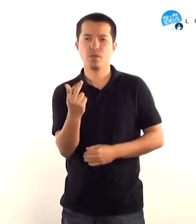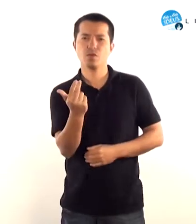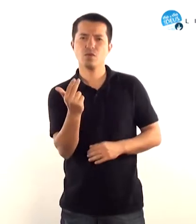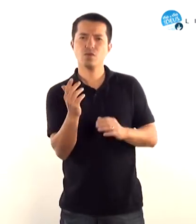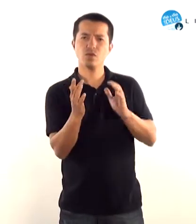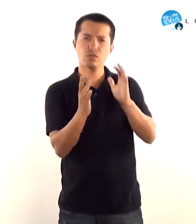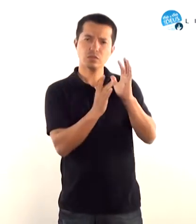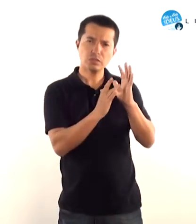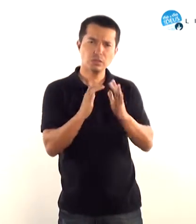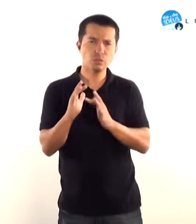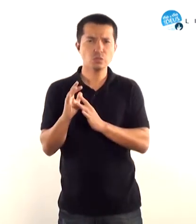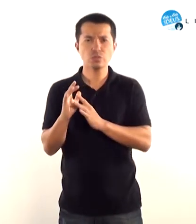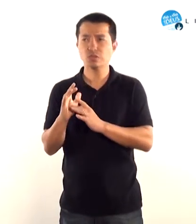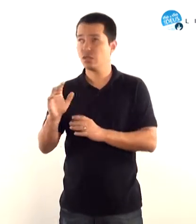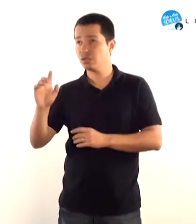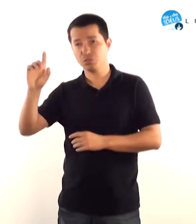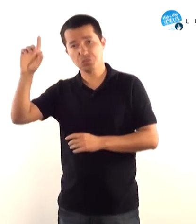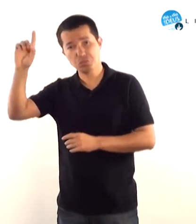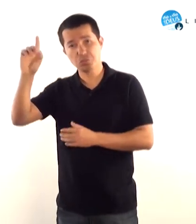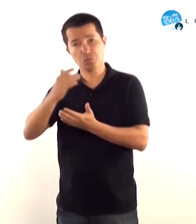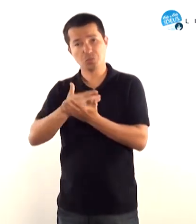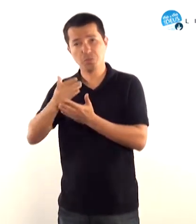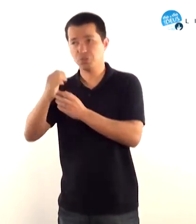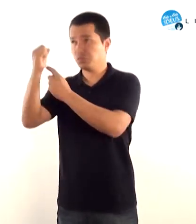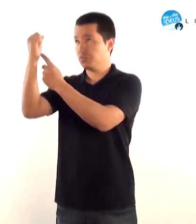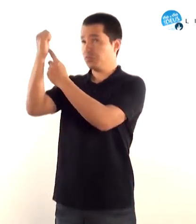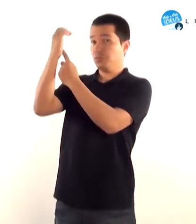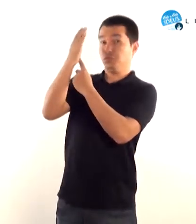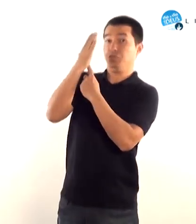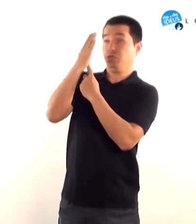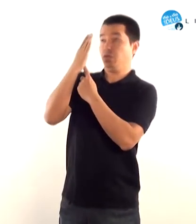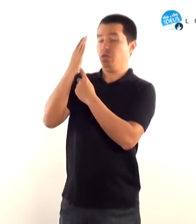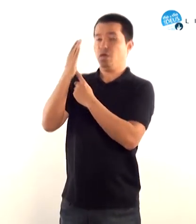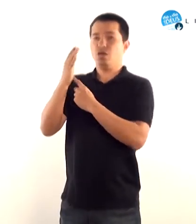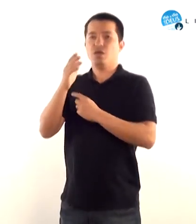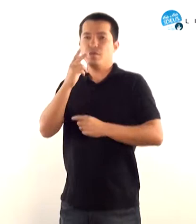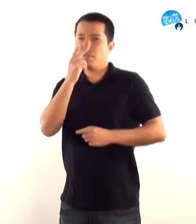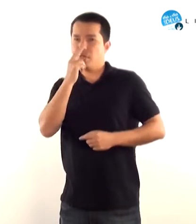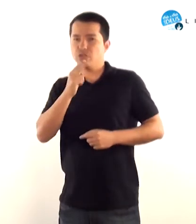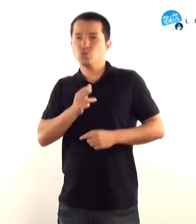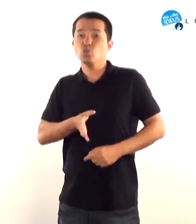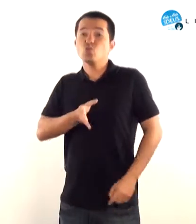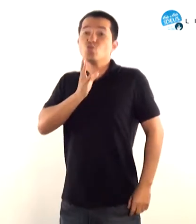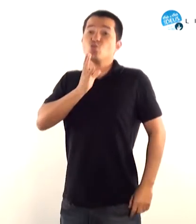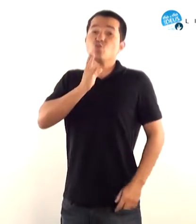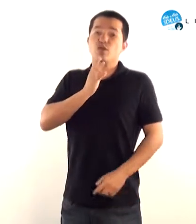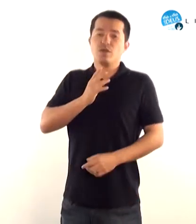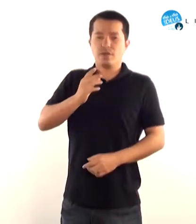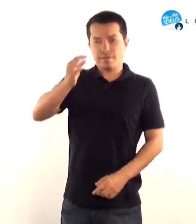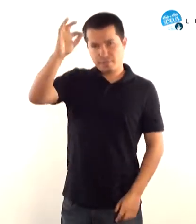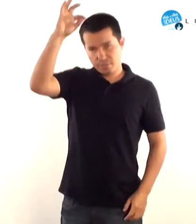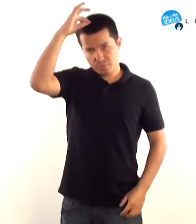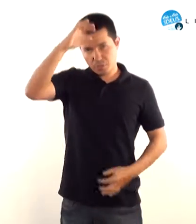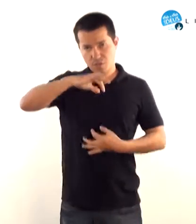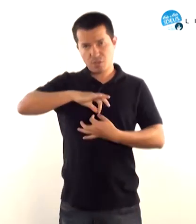uma janela para a gente enxergar e dela extrair verdades